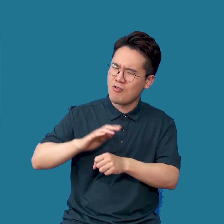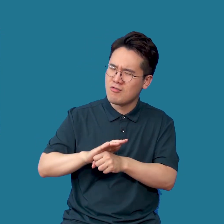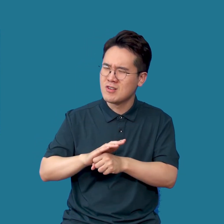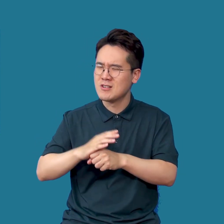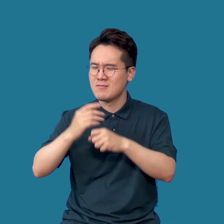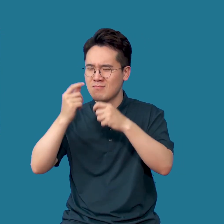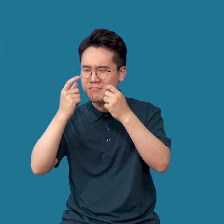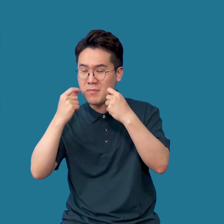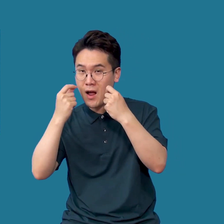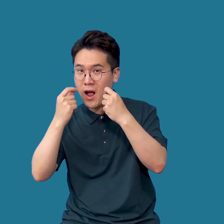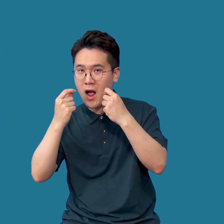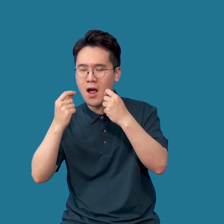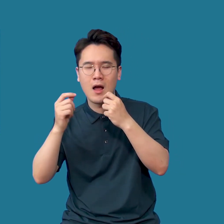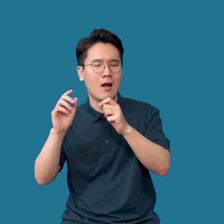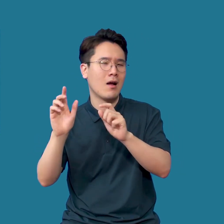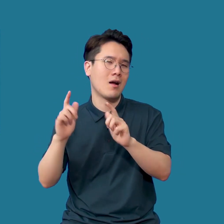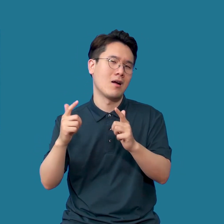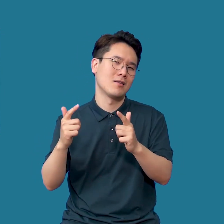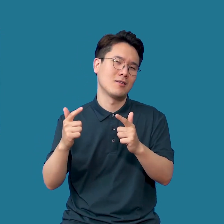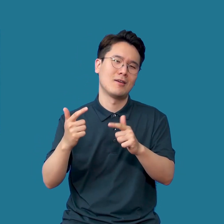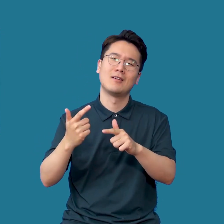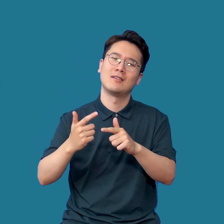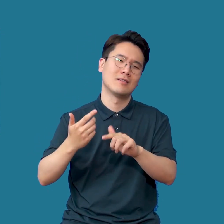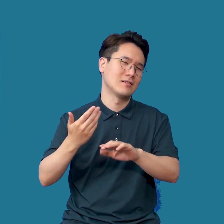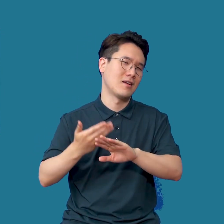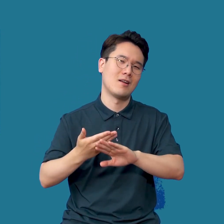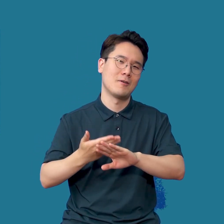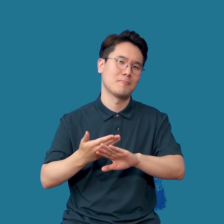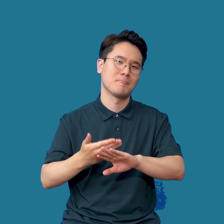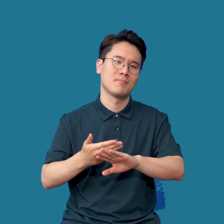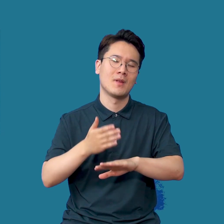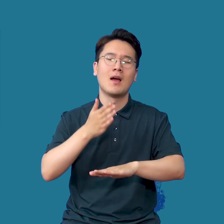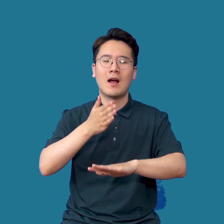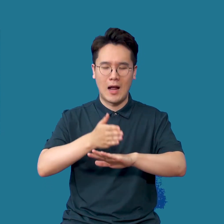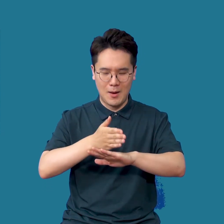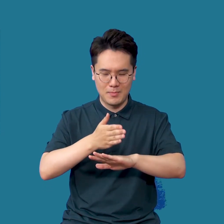너무나도 감사하고 평안한 그런 눈물이었습니다.